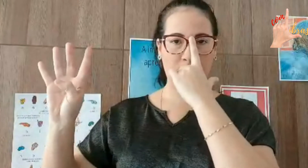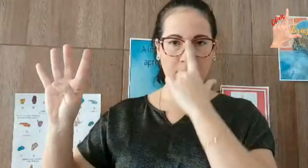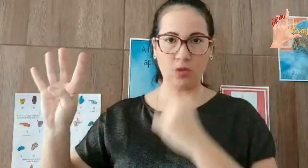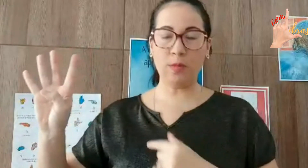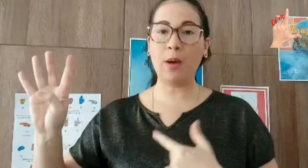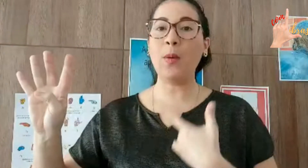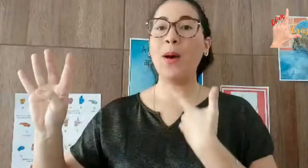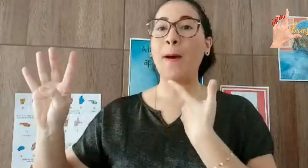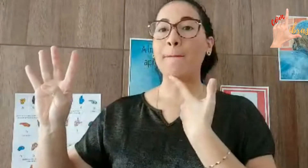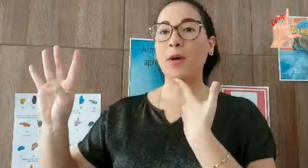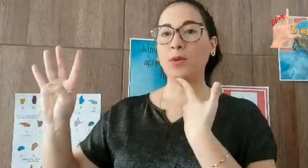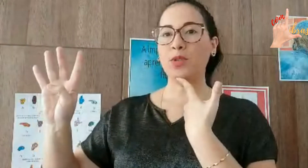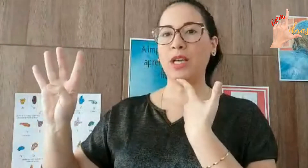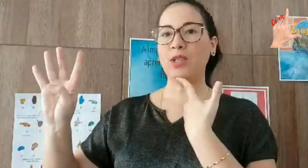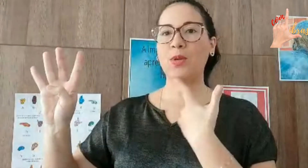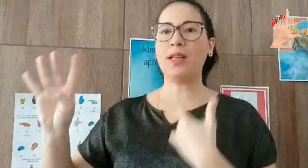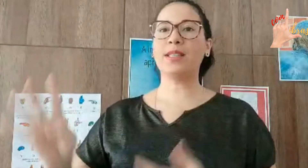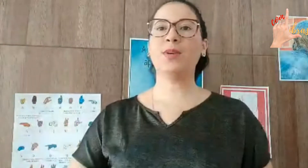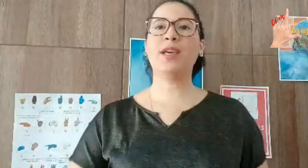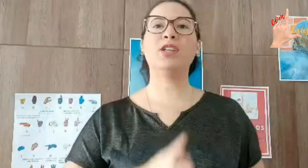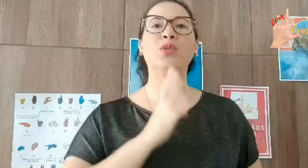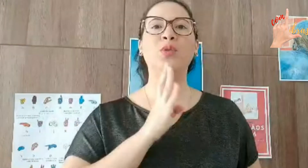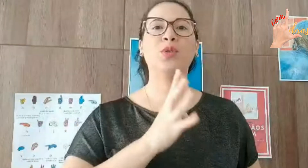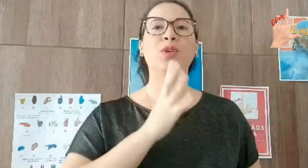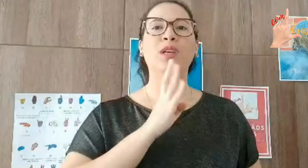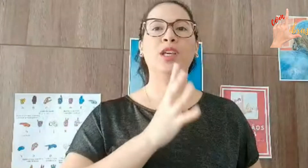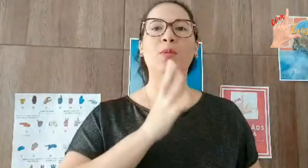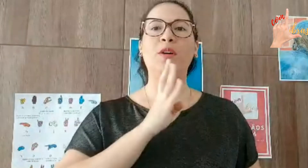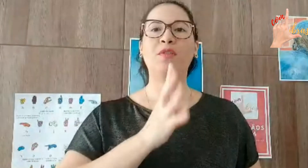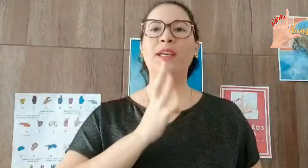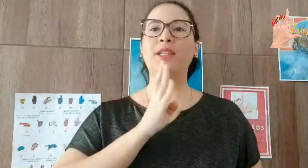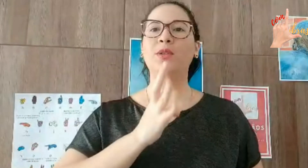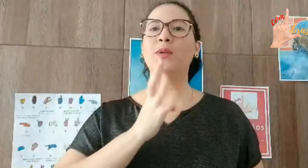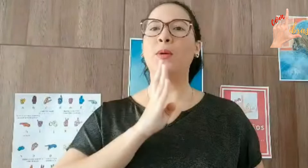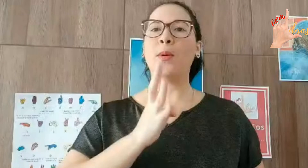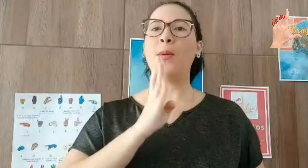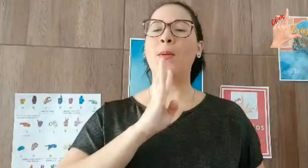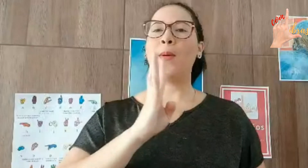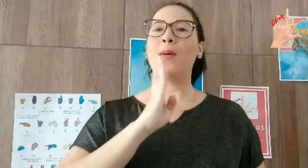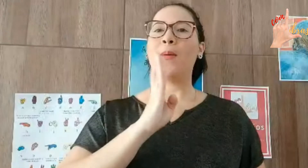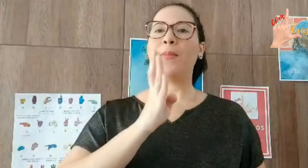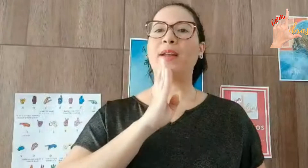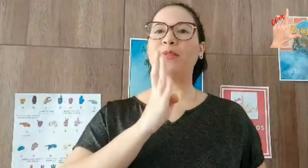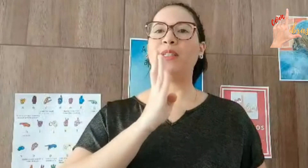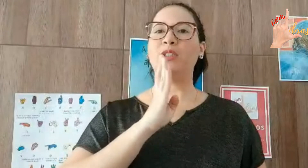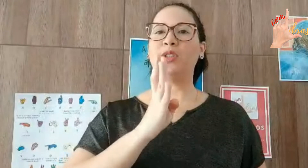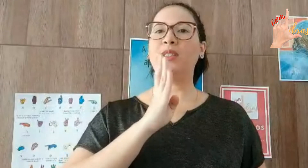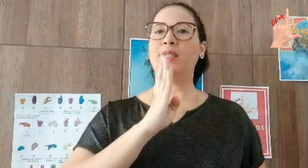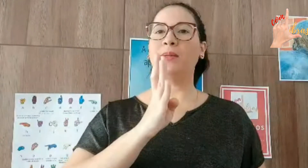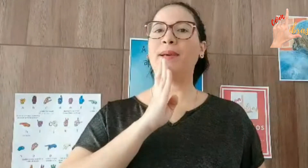configuração de mão, ponto de articulação, queixo e o movimento para frente e para